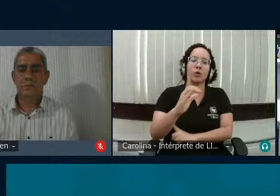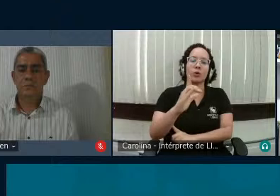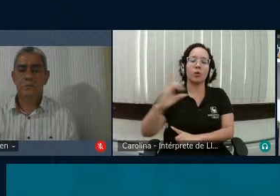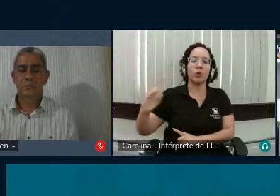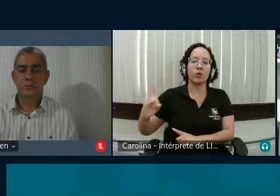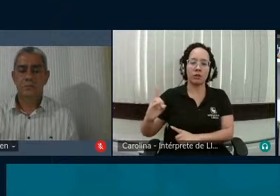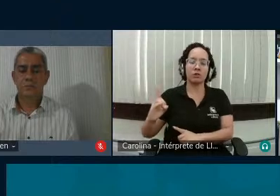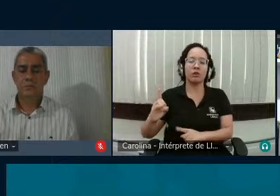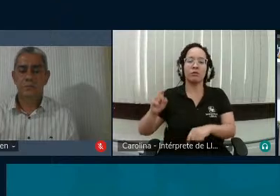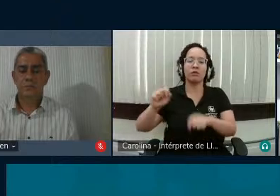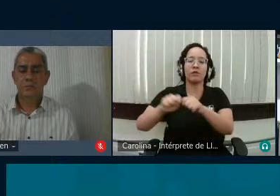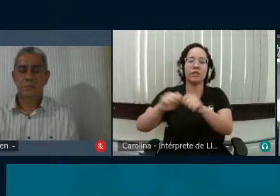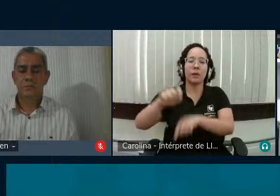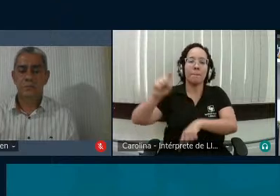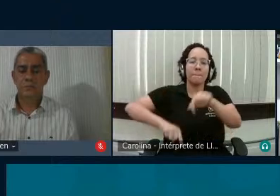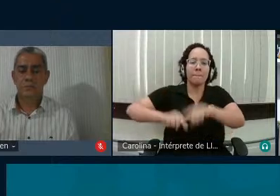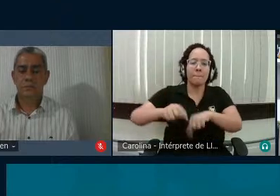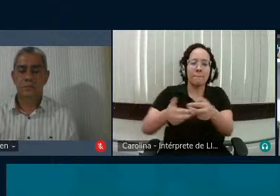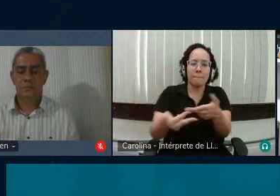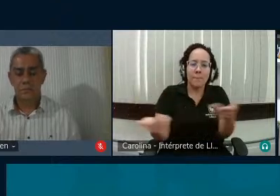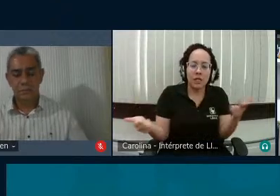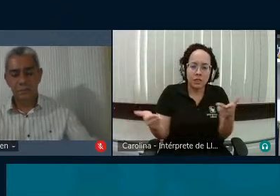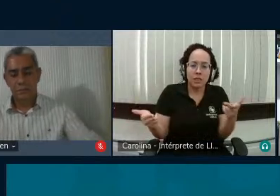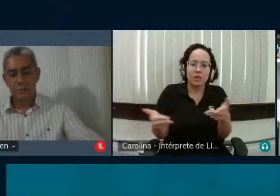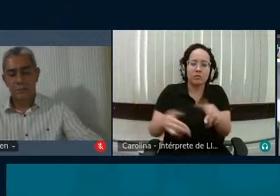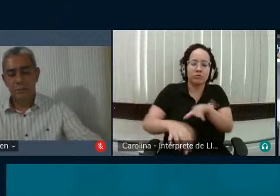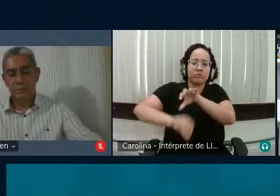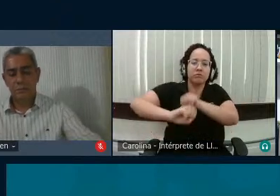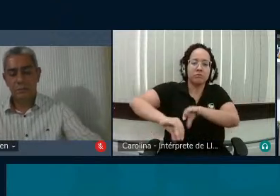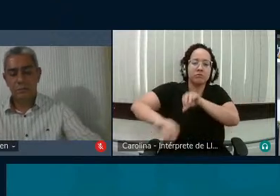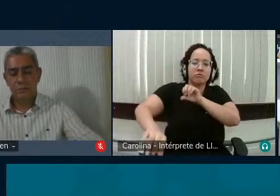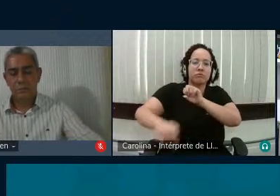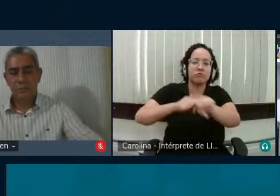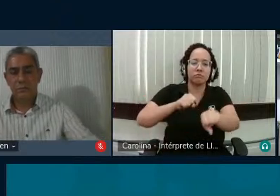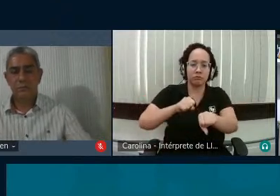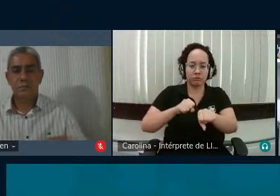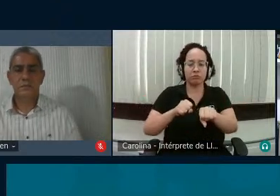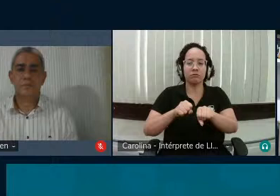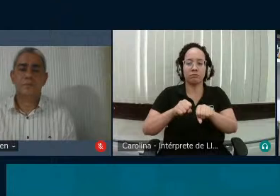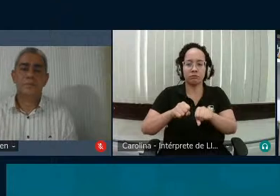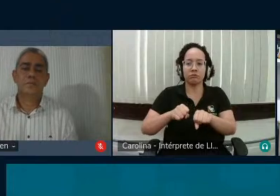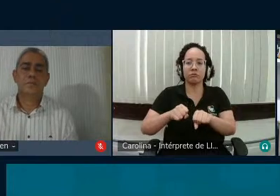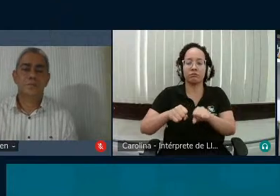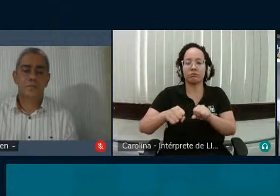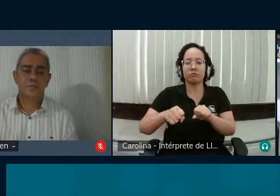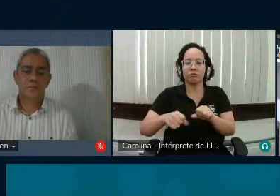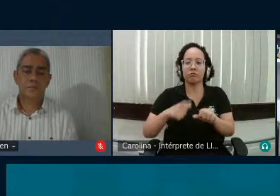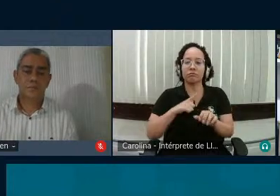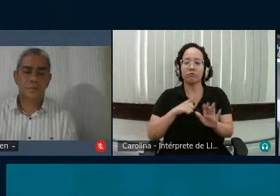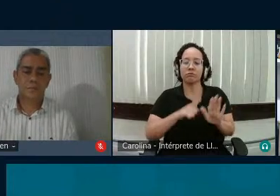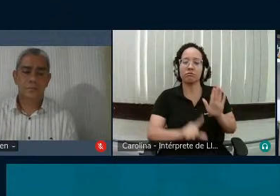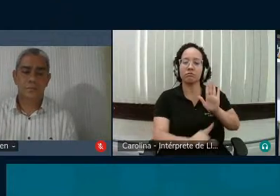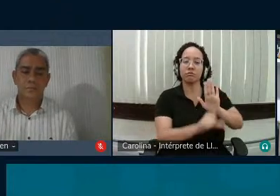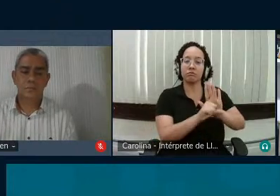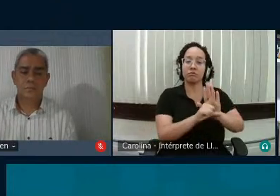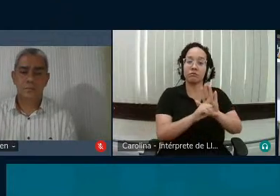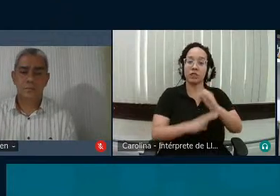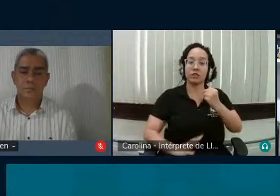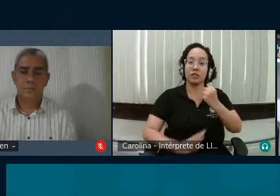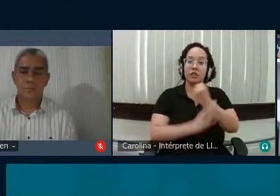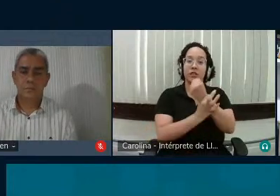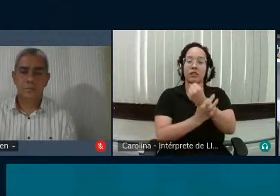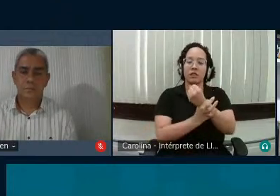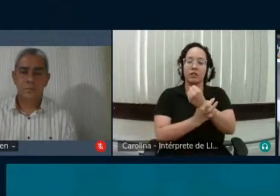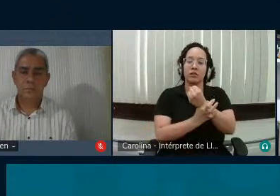materiais de formação continuada de professores do Pacto Nacional pelo Fortalecimento de Ensino Médio, junto ao Ministério da Educação, e